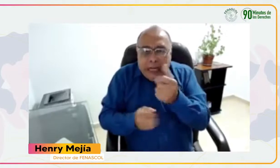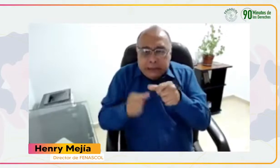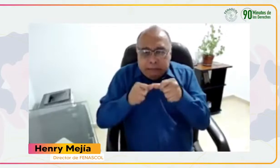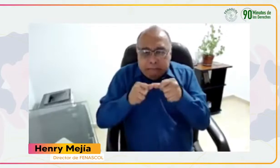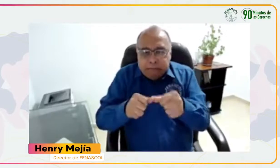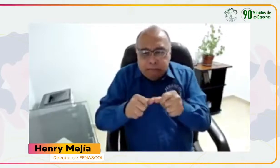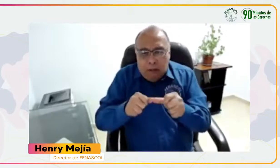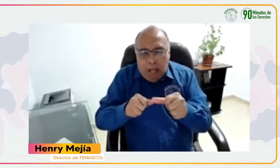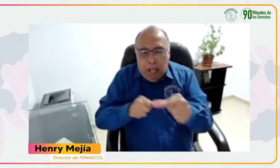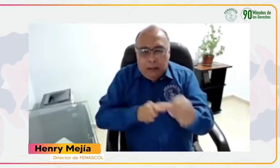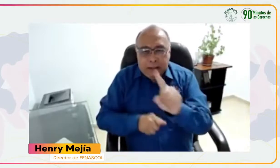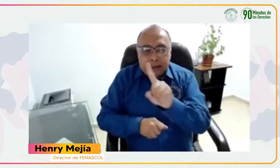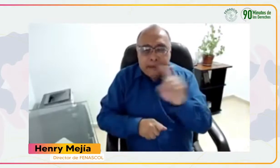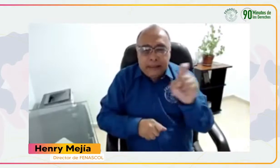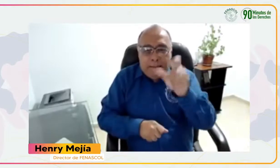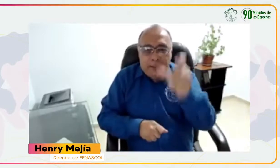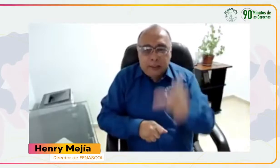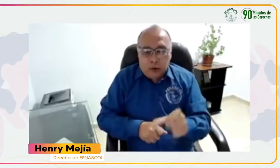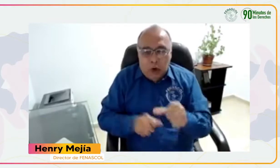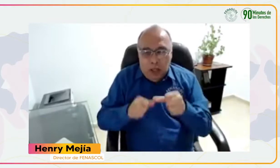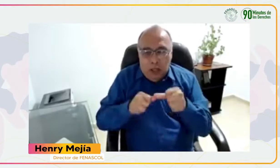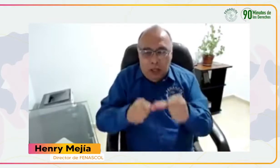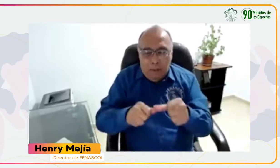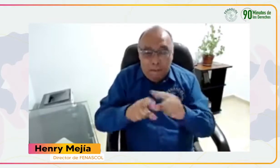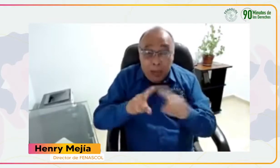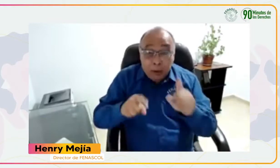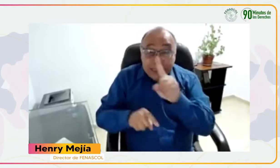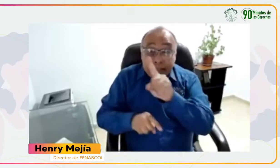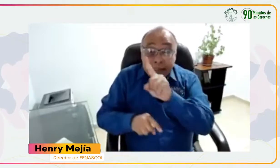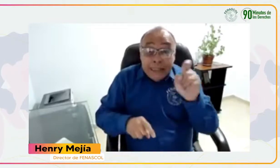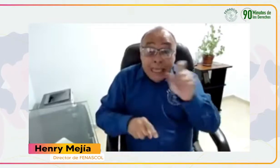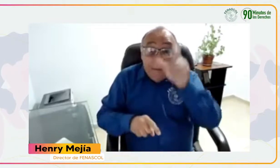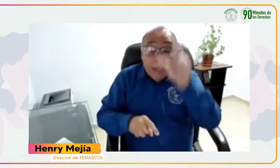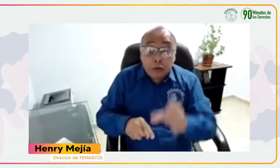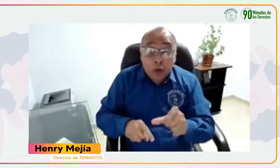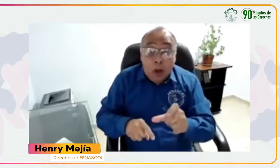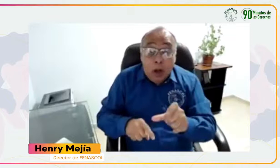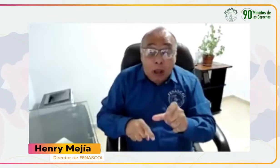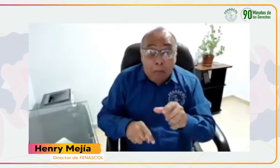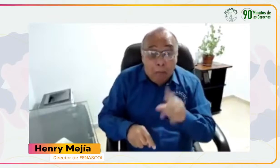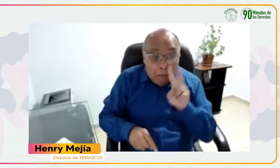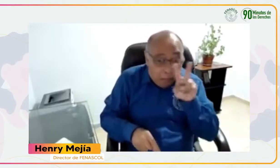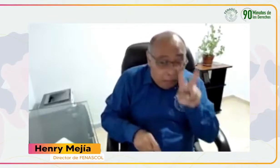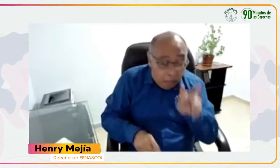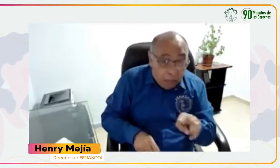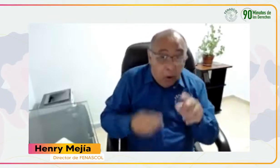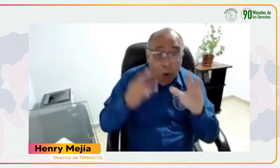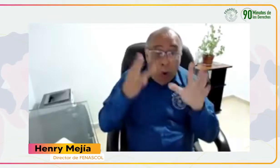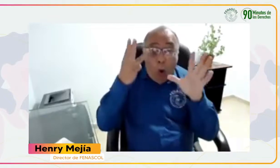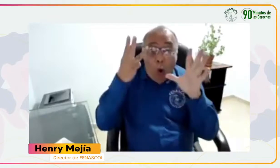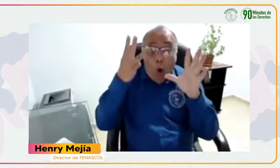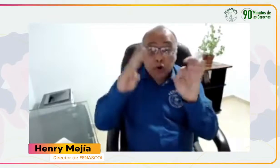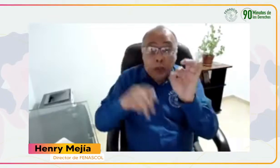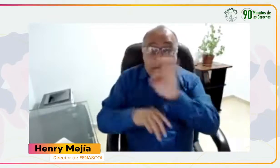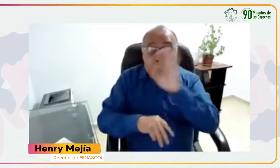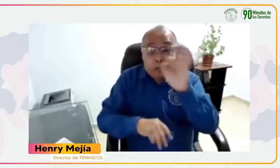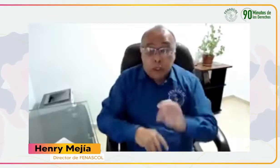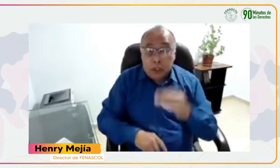veía y vi que se mantuvieron 100 personas durante toda la transmisión. Y